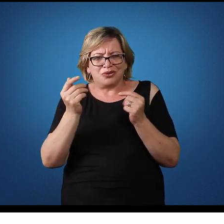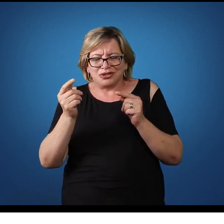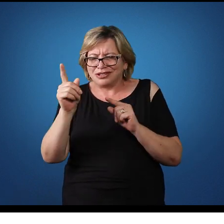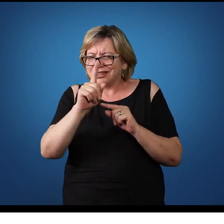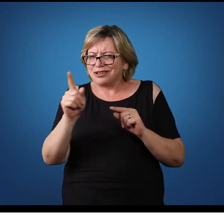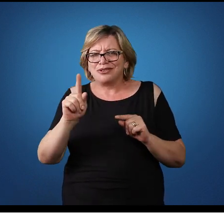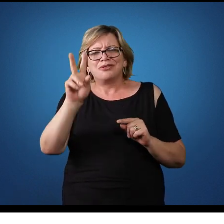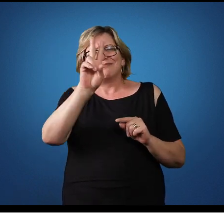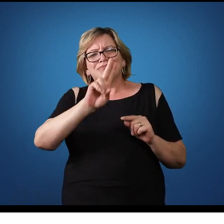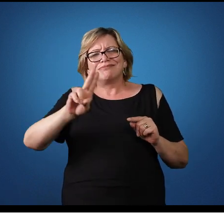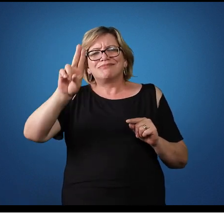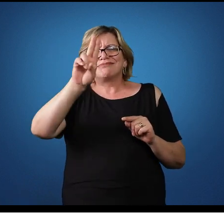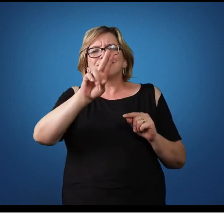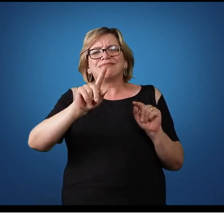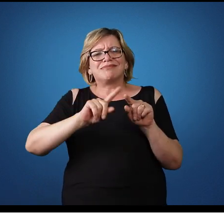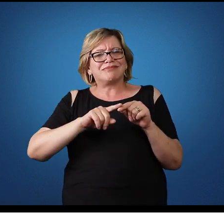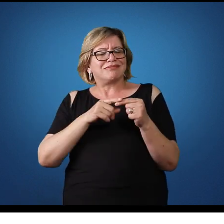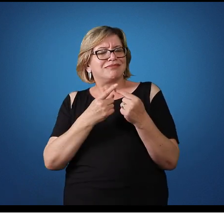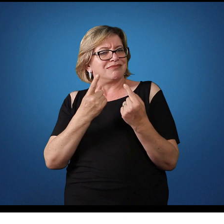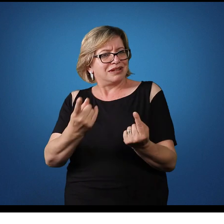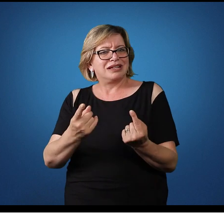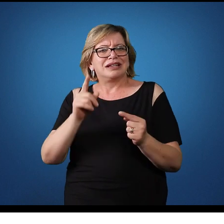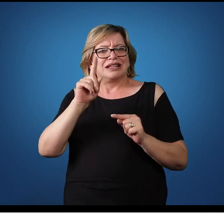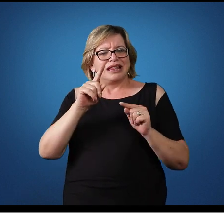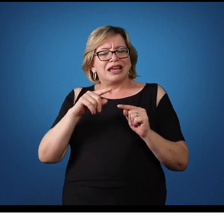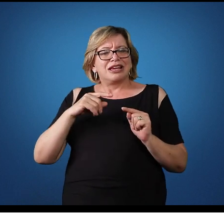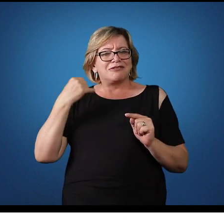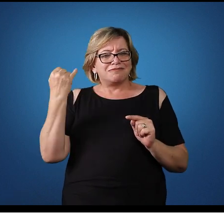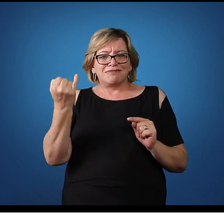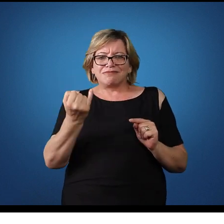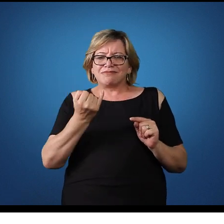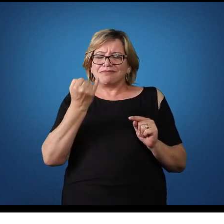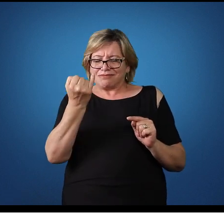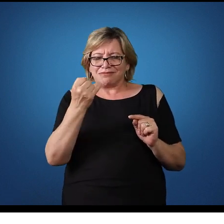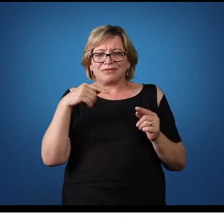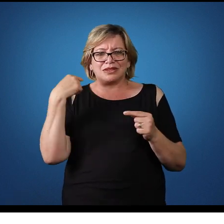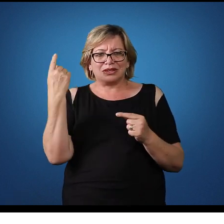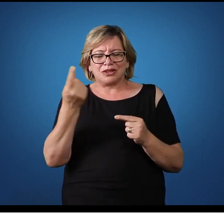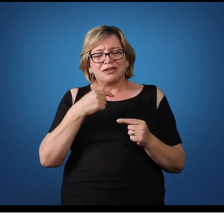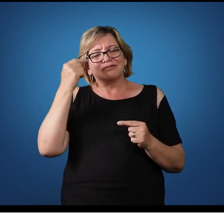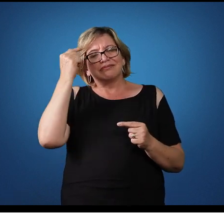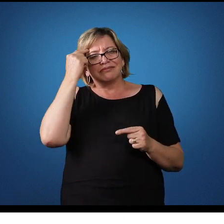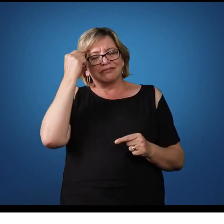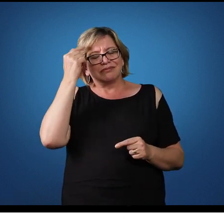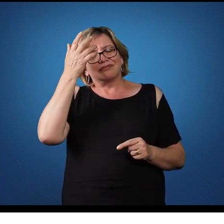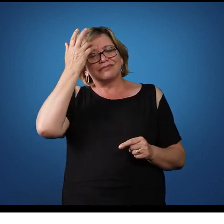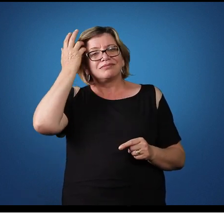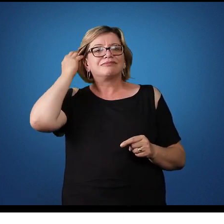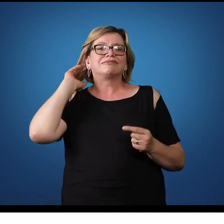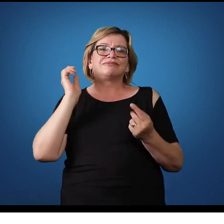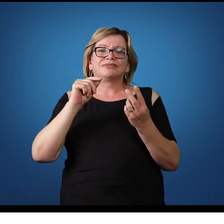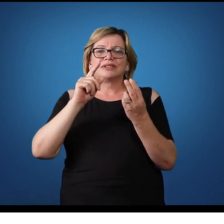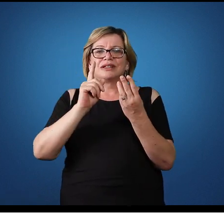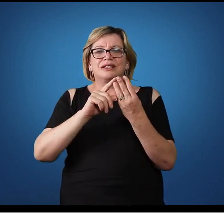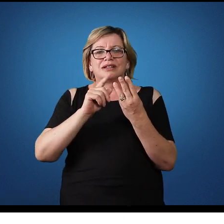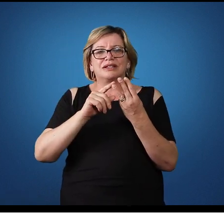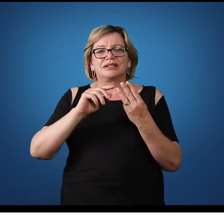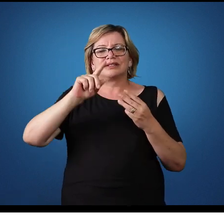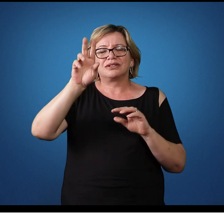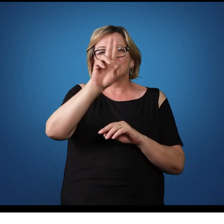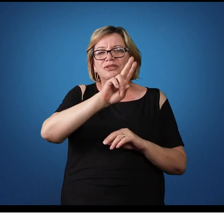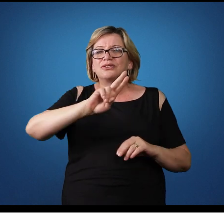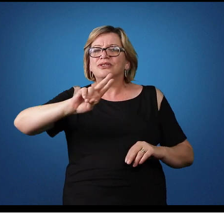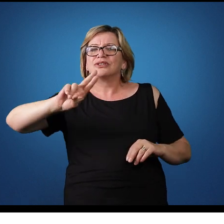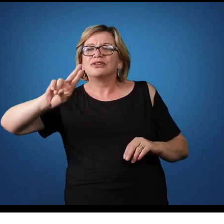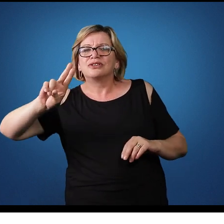tão utilizado, mas que, mesmo assim, é bem interessante e bem relevante para a gente pensar isso, que são as definições